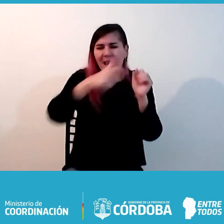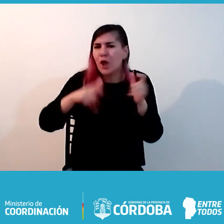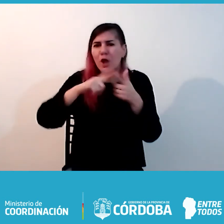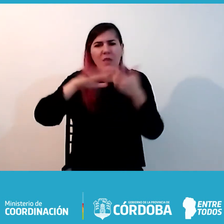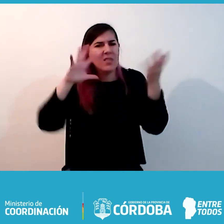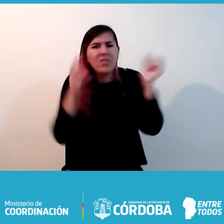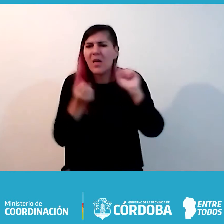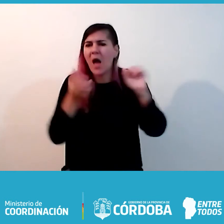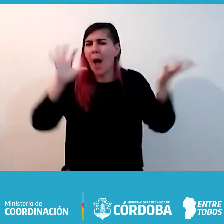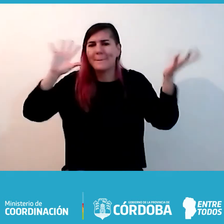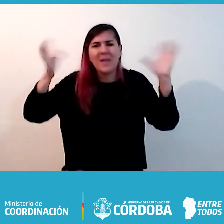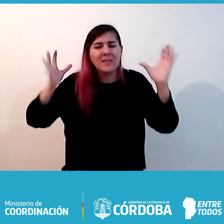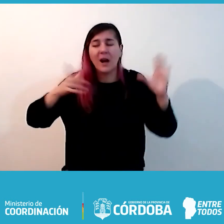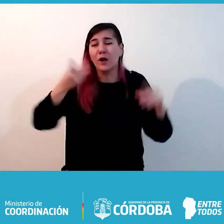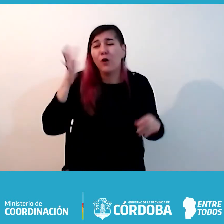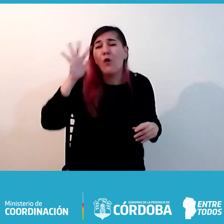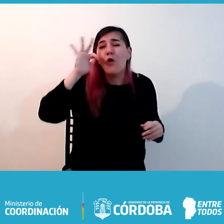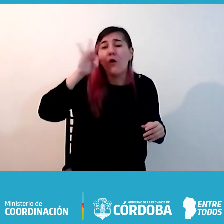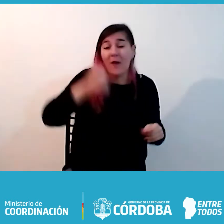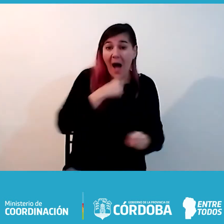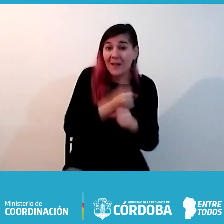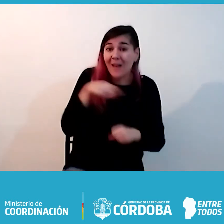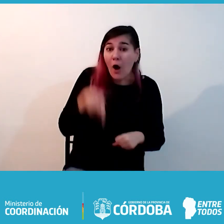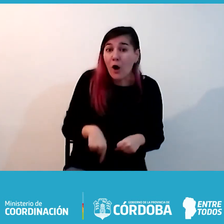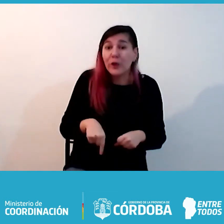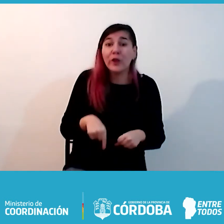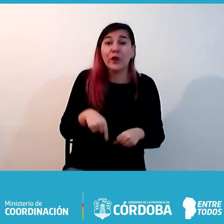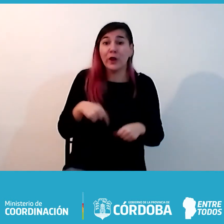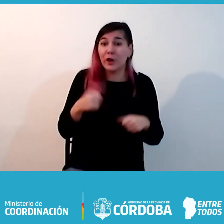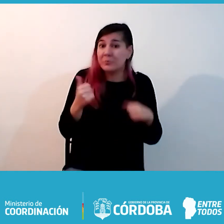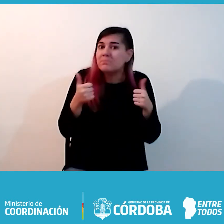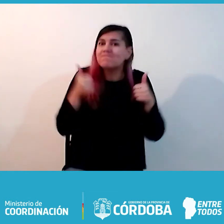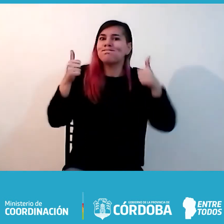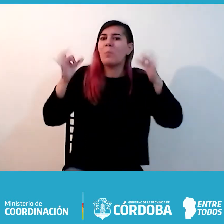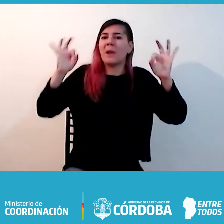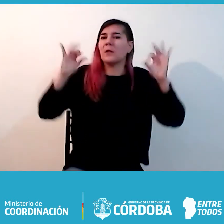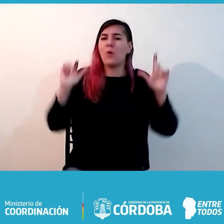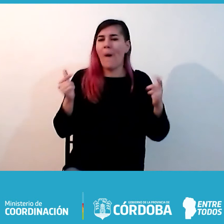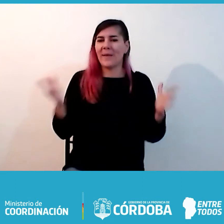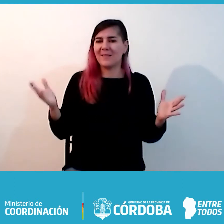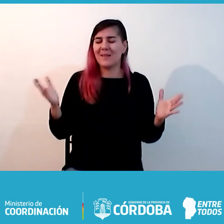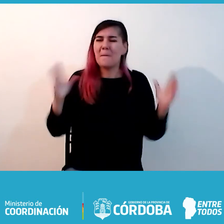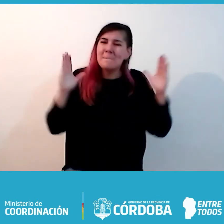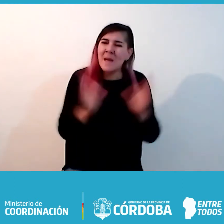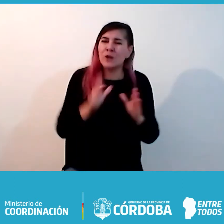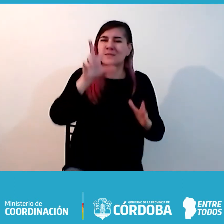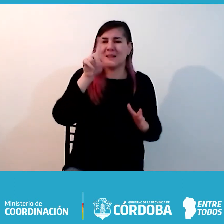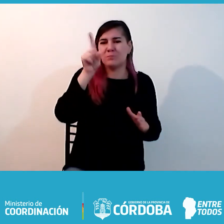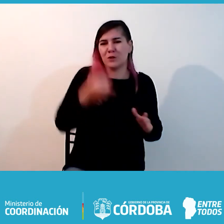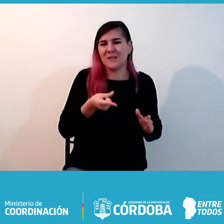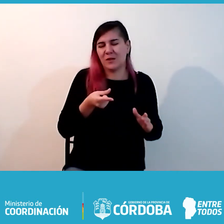ambiental que al día de hoy no ha podido recuperar su plenitud. Tenemos menos del 3%, menos